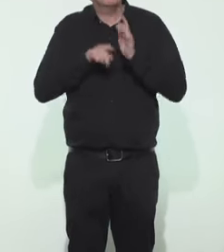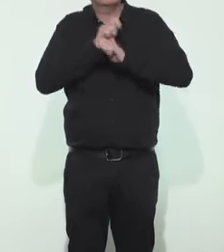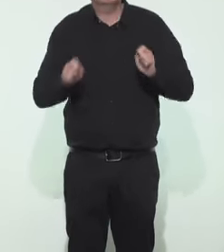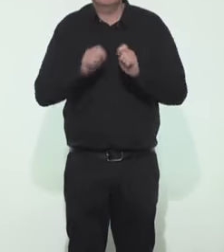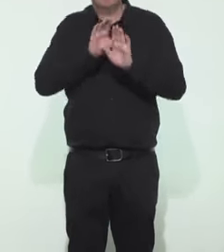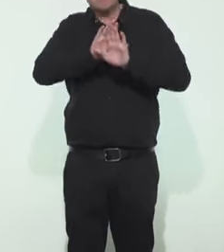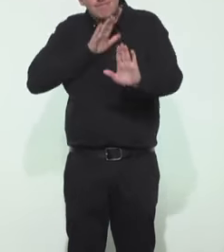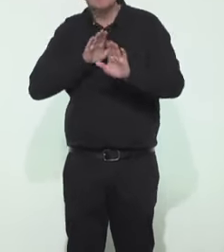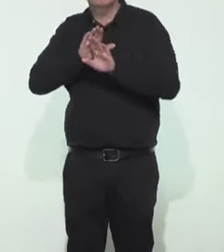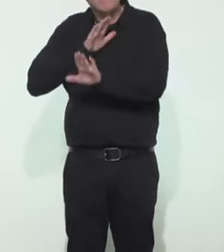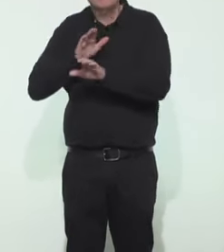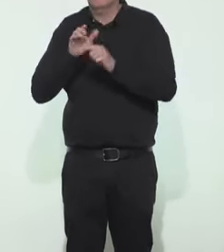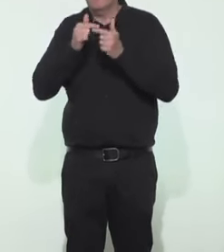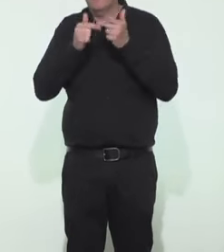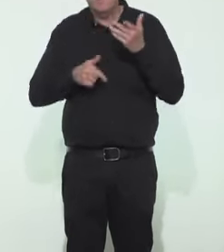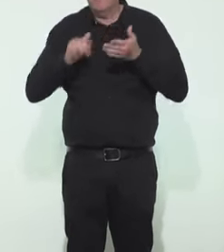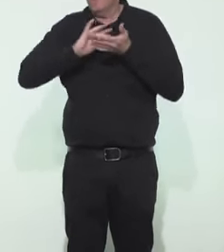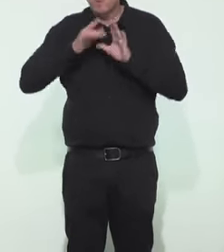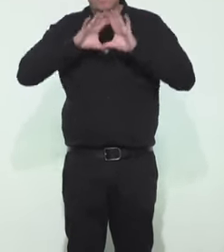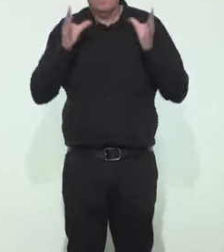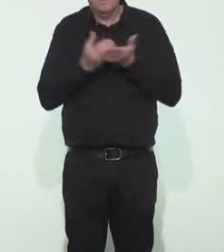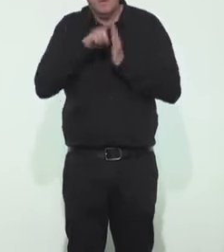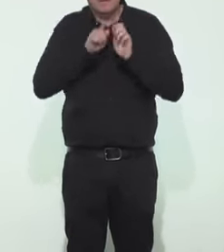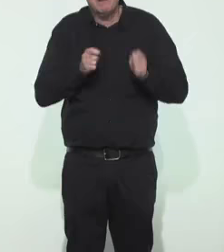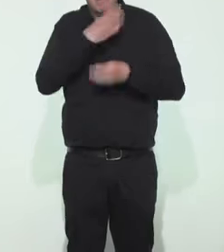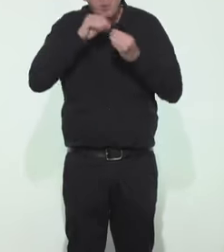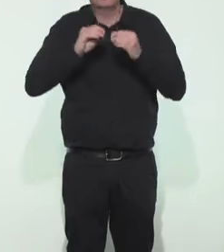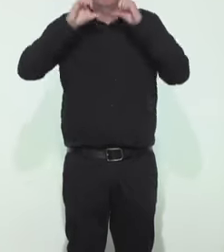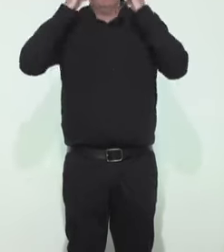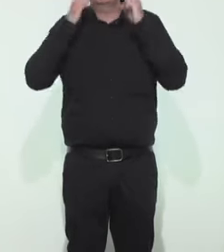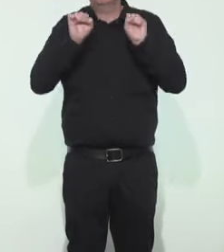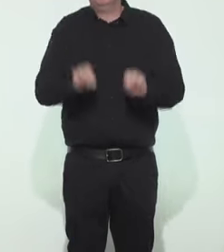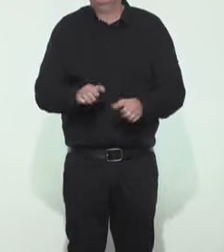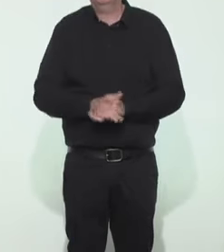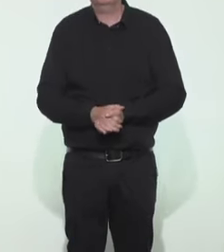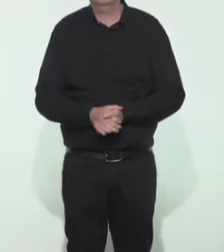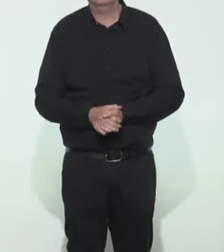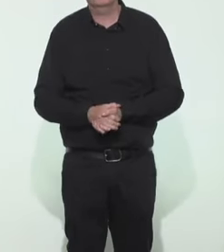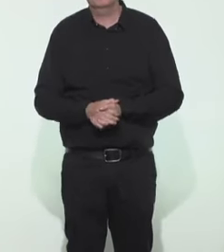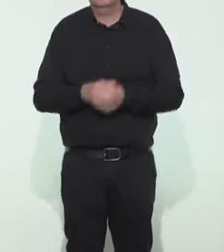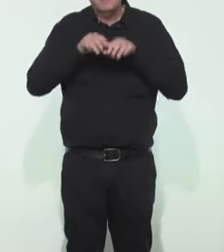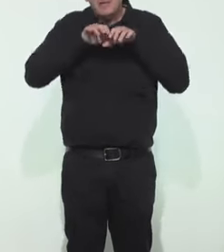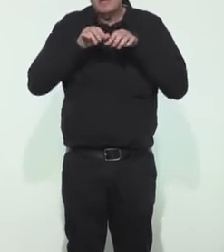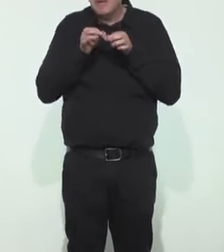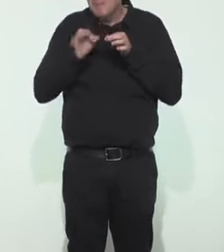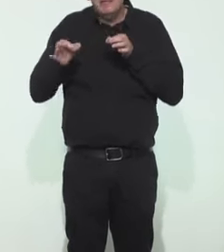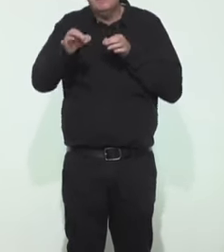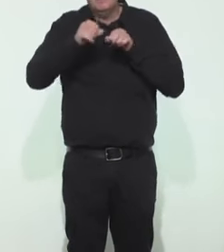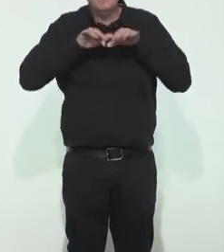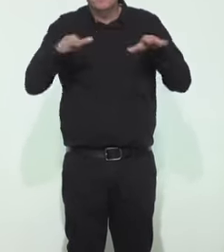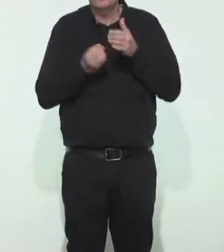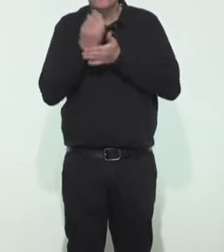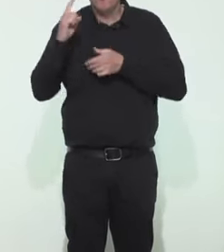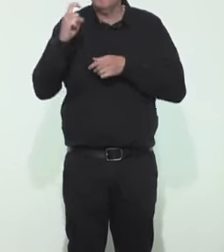des gestes barrière depuis le début de cette épidémie nous apprenons chaque jour avec ce nouveau virus avec en